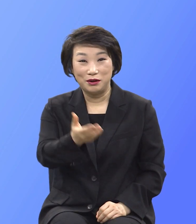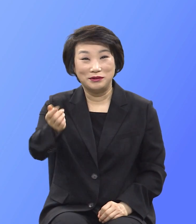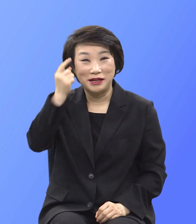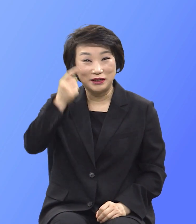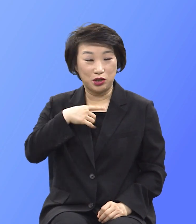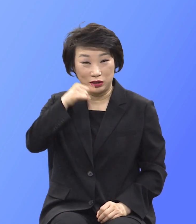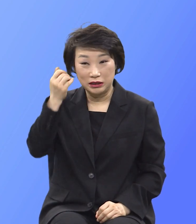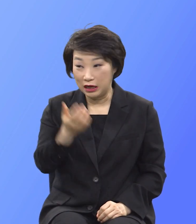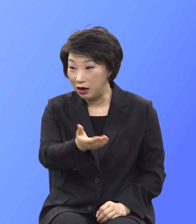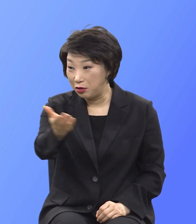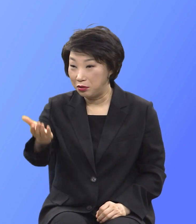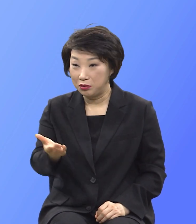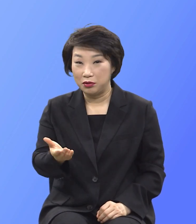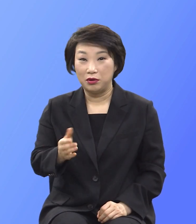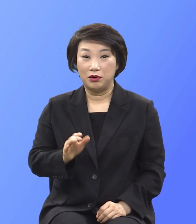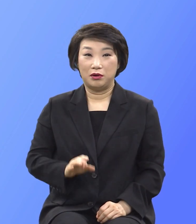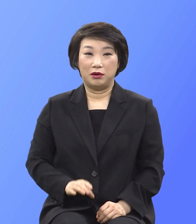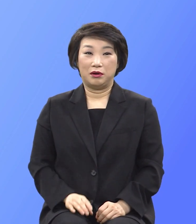생각해 본 적이 있느냐 그 말이요.